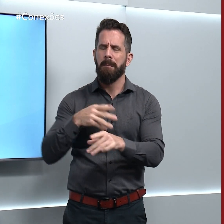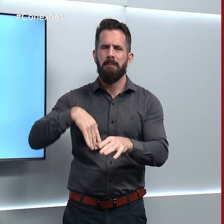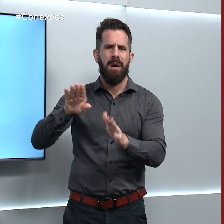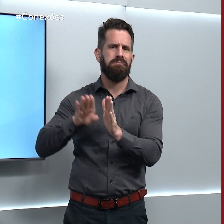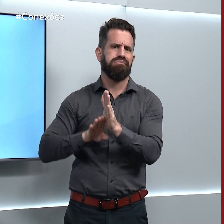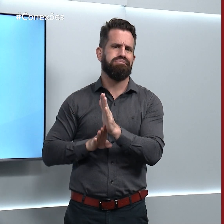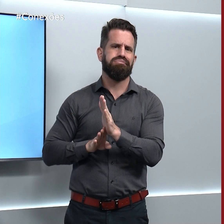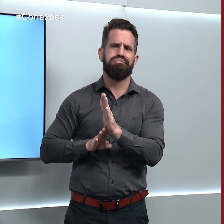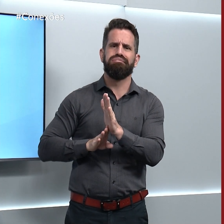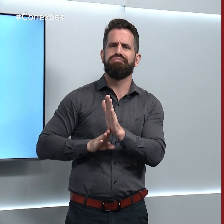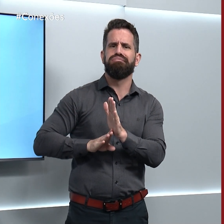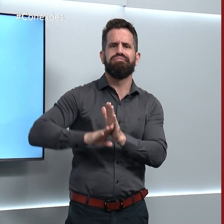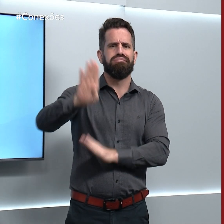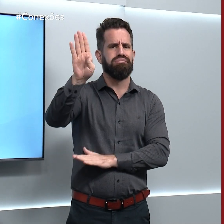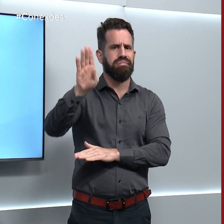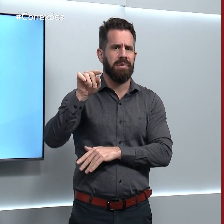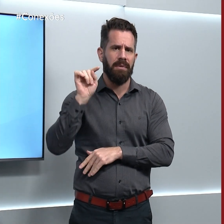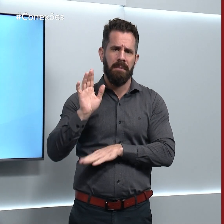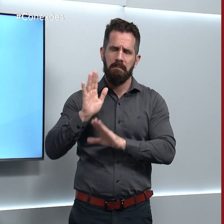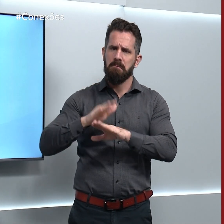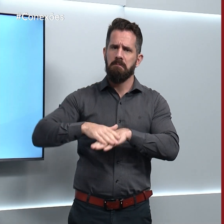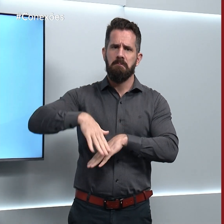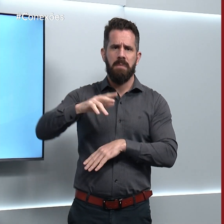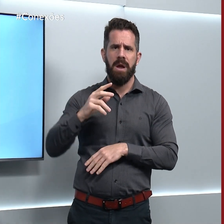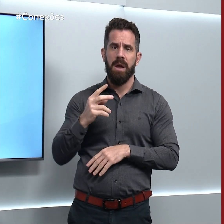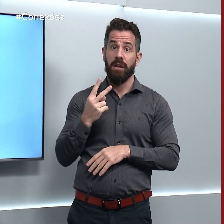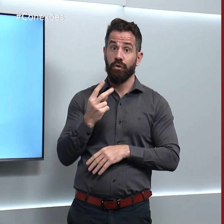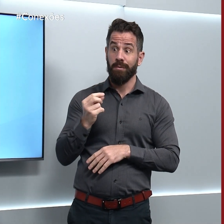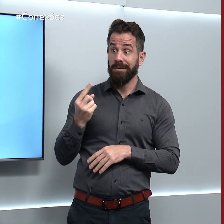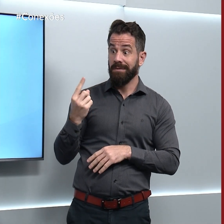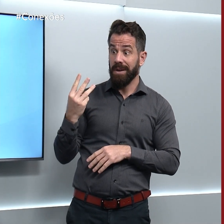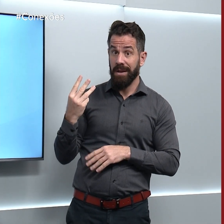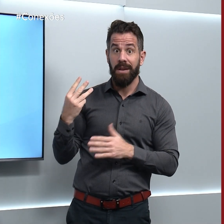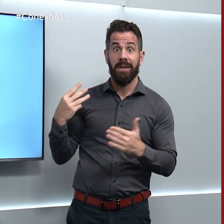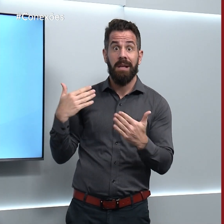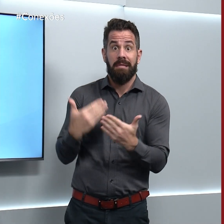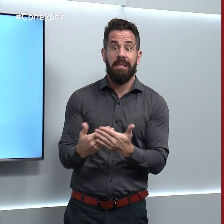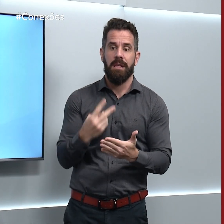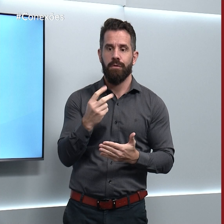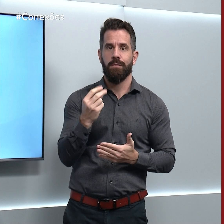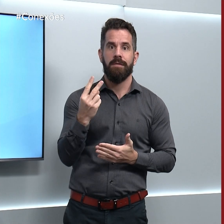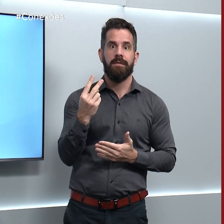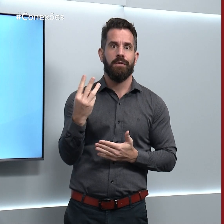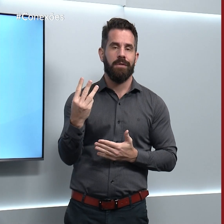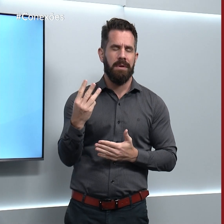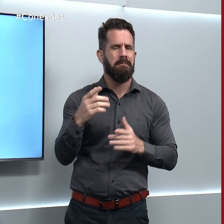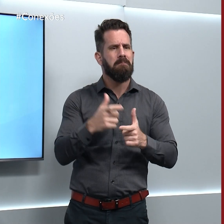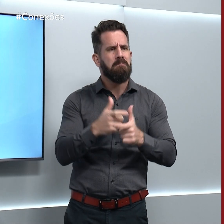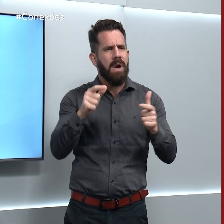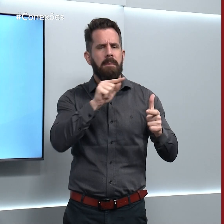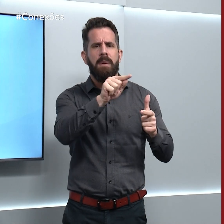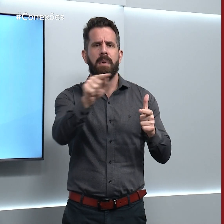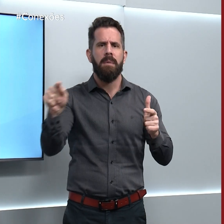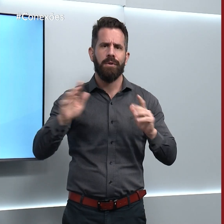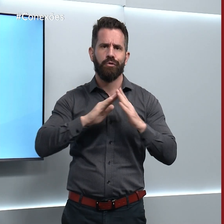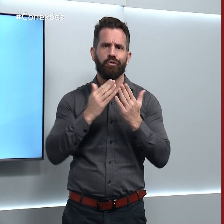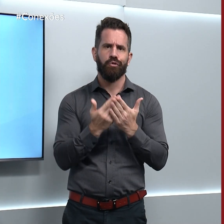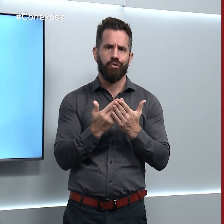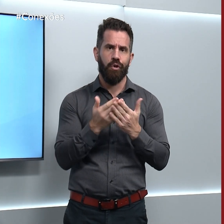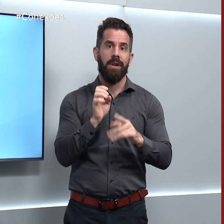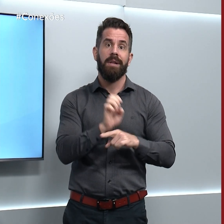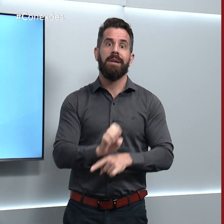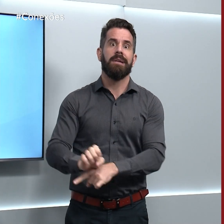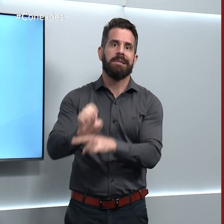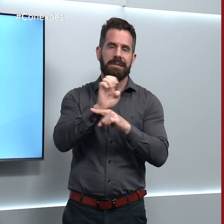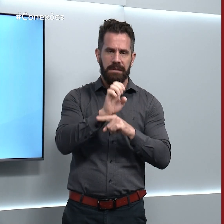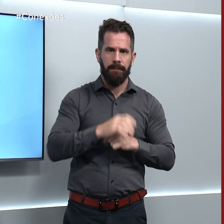disparou na última década, de 2013 para 2023, na maioria das redes estaduais. Hoje,